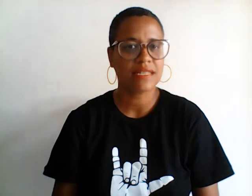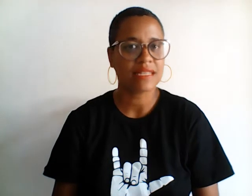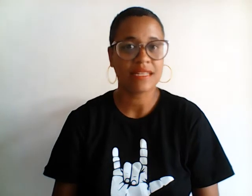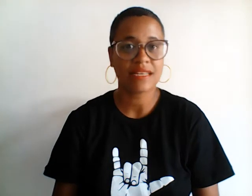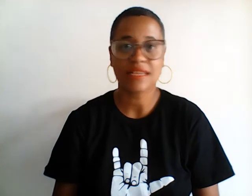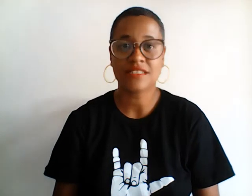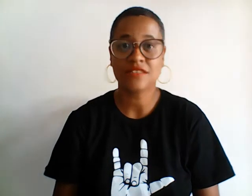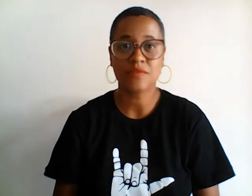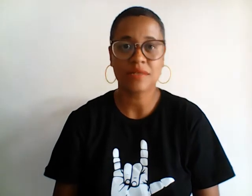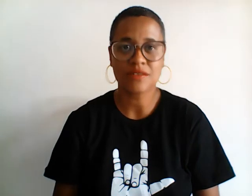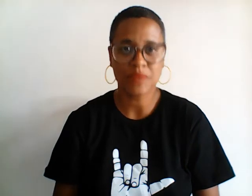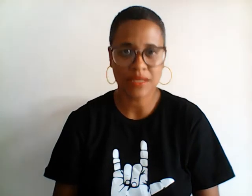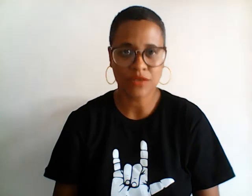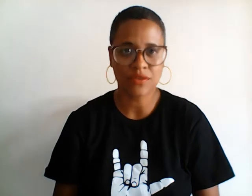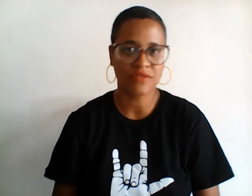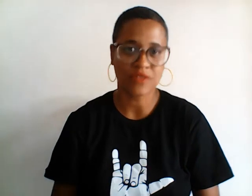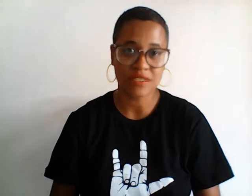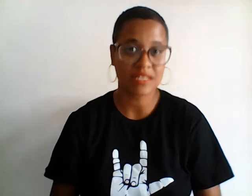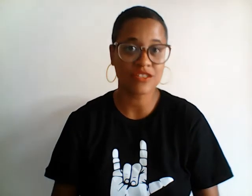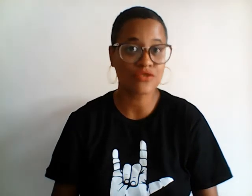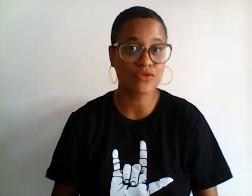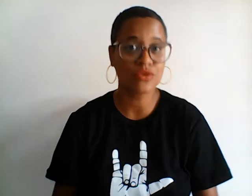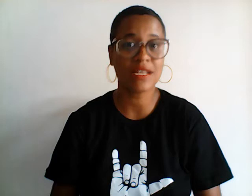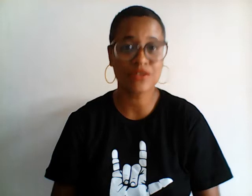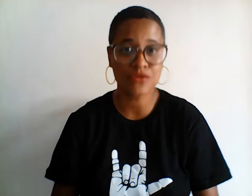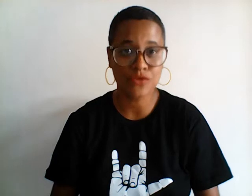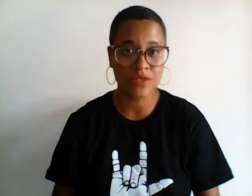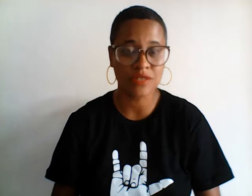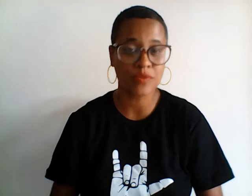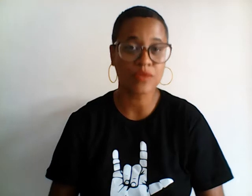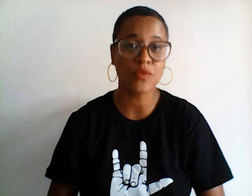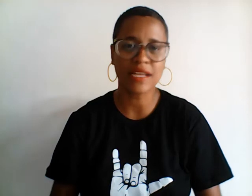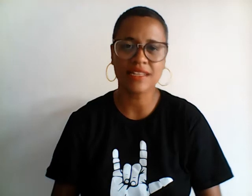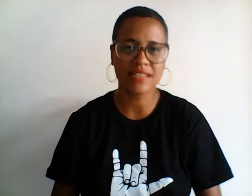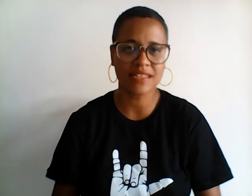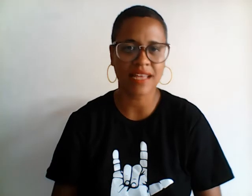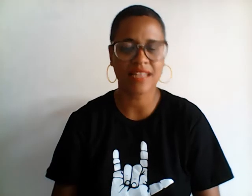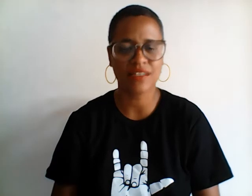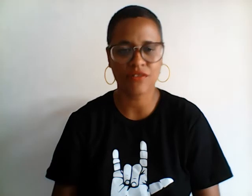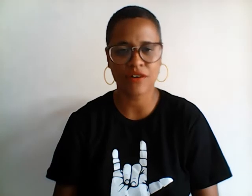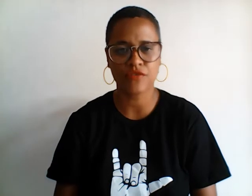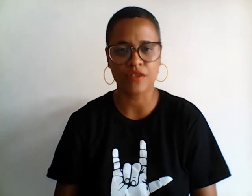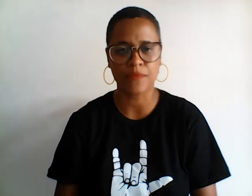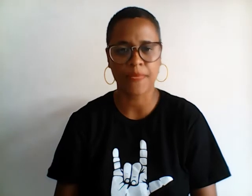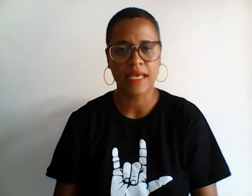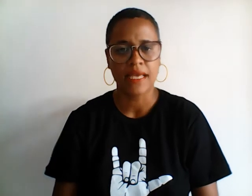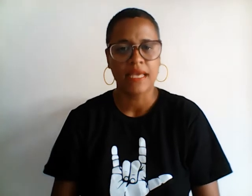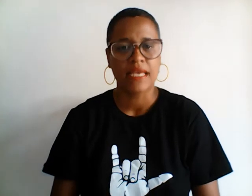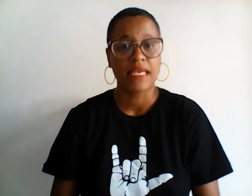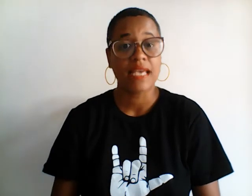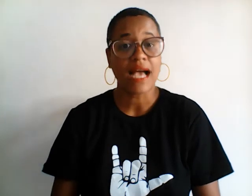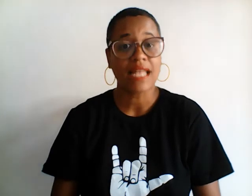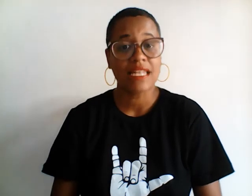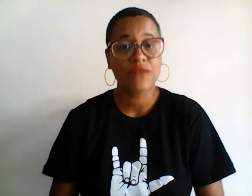entender que a gente não precisa aumentar o tom de voz. Se ele é surdo, ele é surdo. A gente pode morrer de gritar e ele não vai ouvir. E a língua